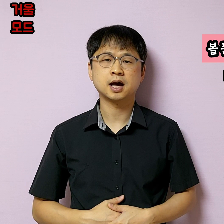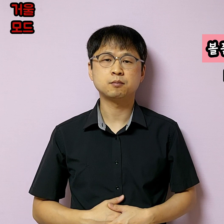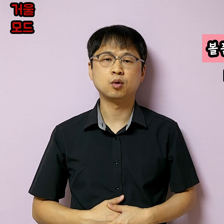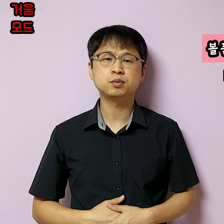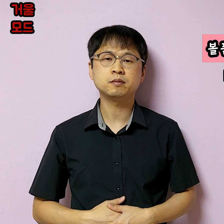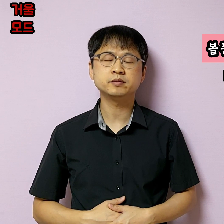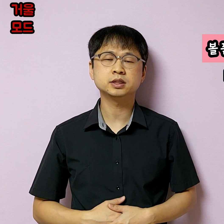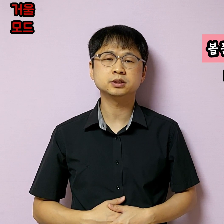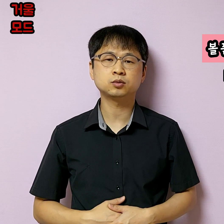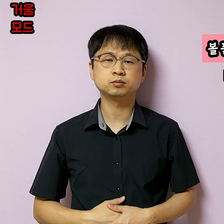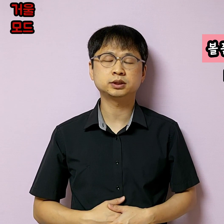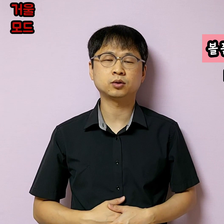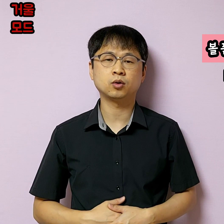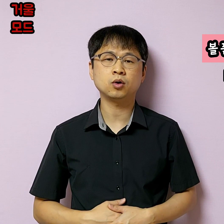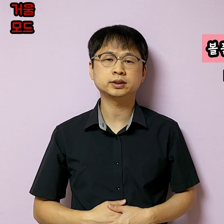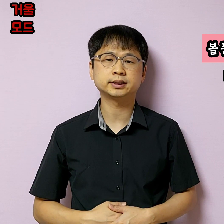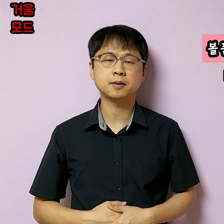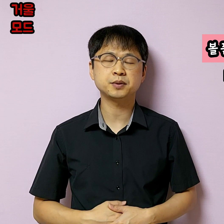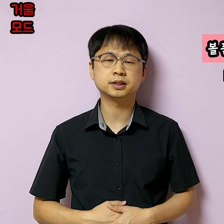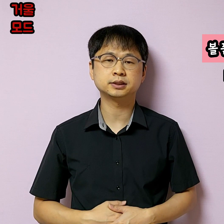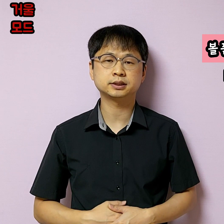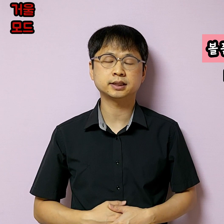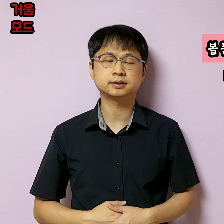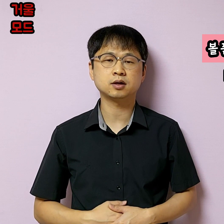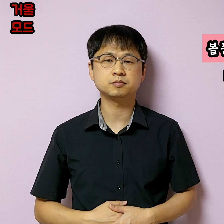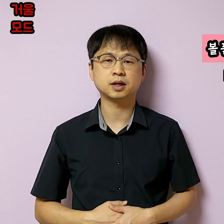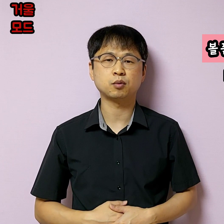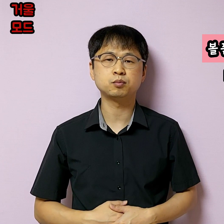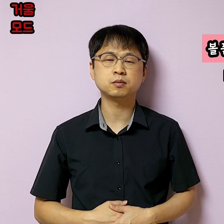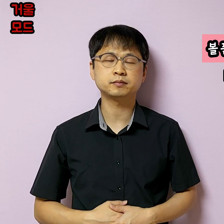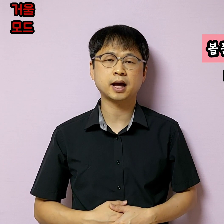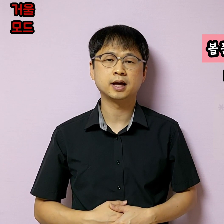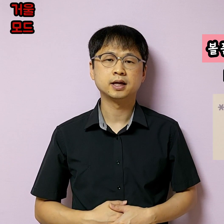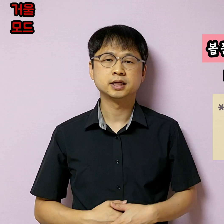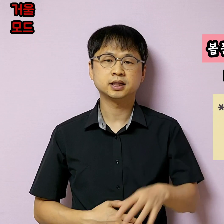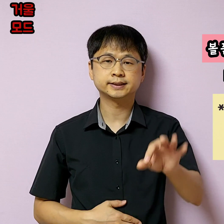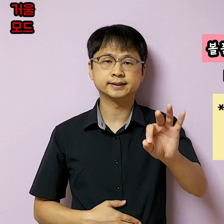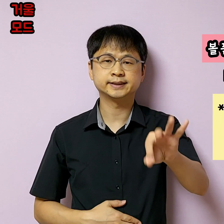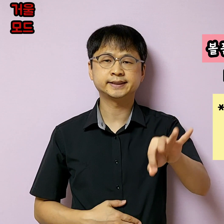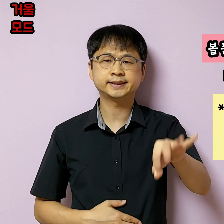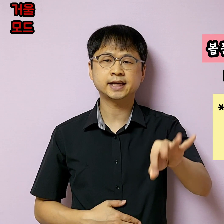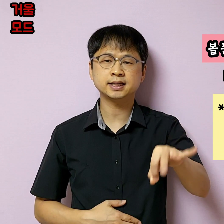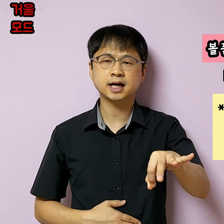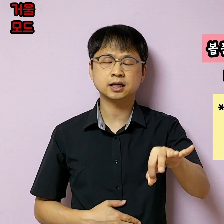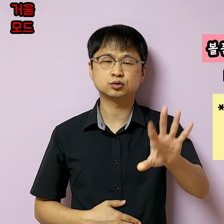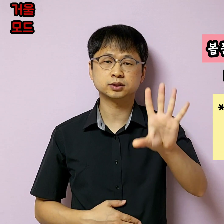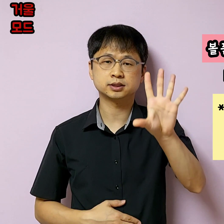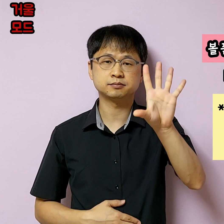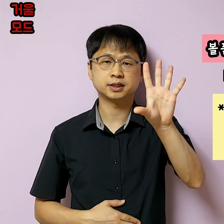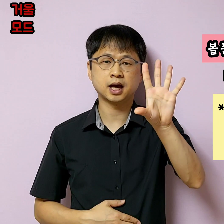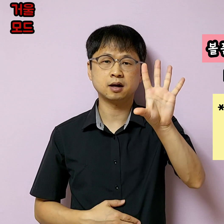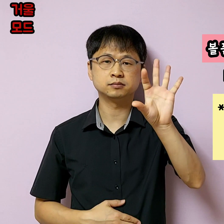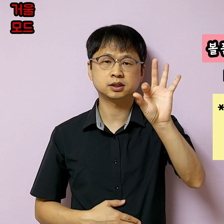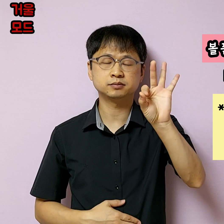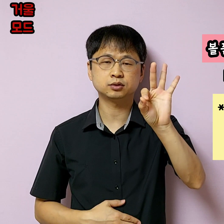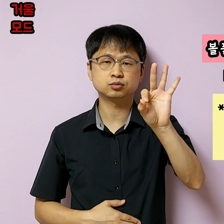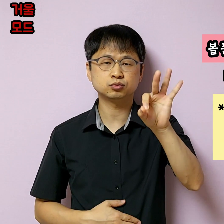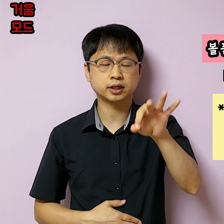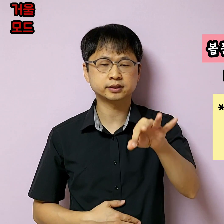가사 볼품없는 솜씨로 시 한 편을 쓰겠어입니다. 볼품없다. 여기서는 시시하다라는 수어 썼습니다. 엄지검지를 둥글게